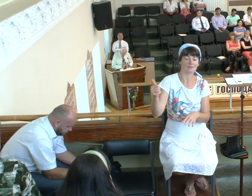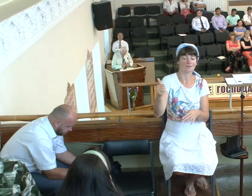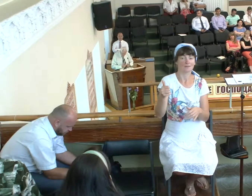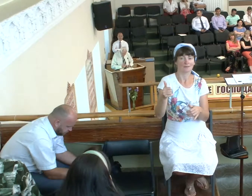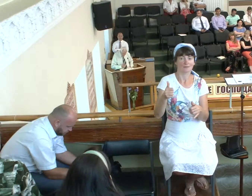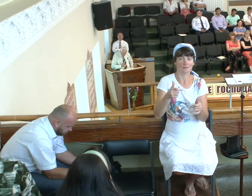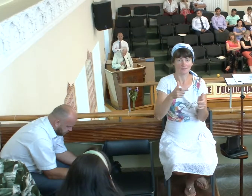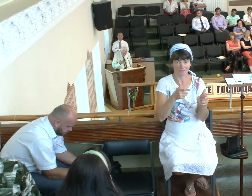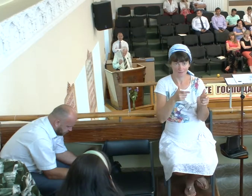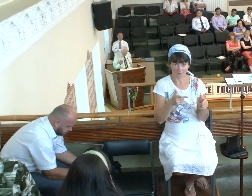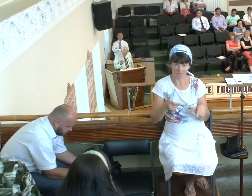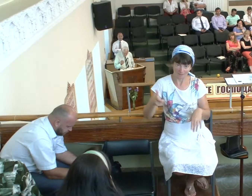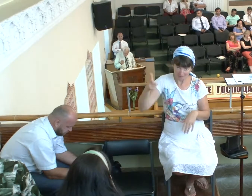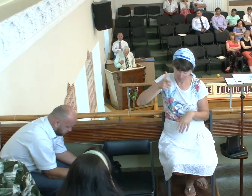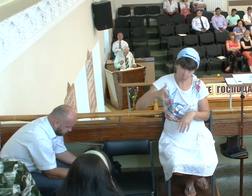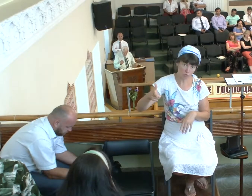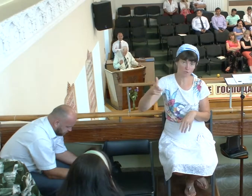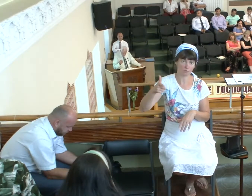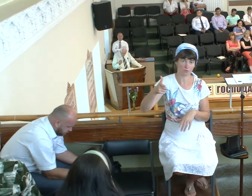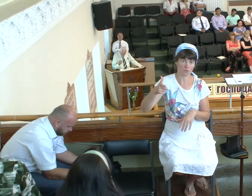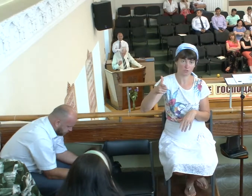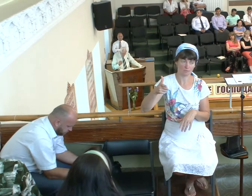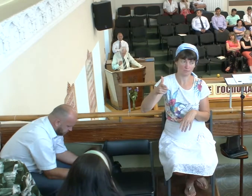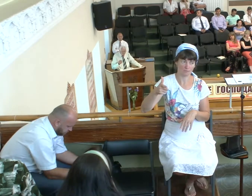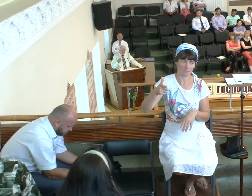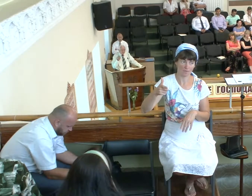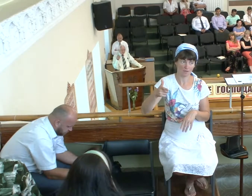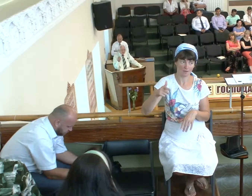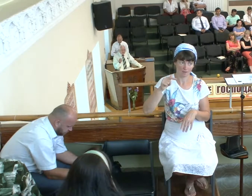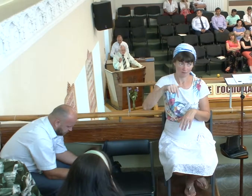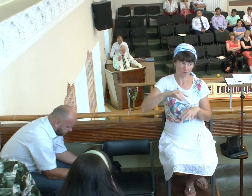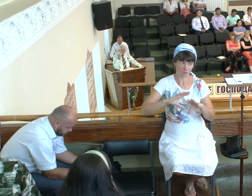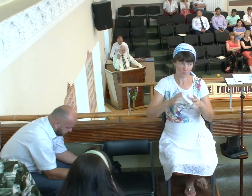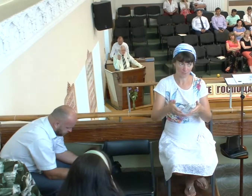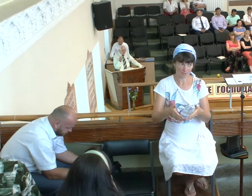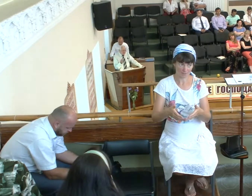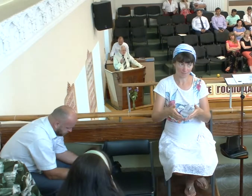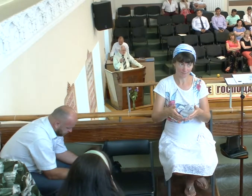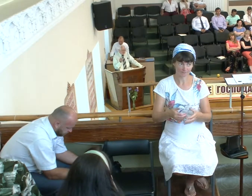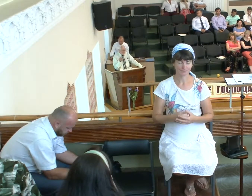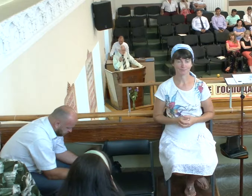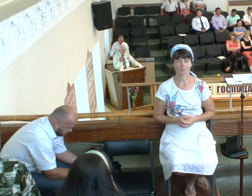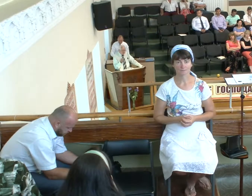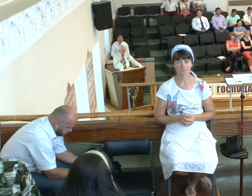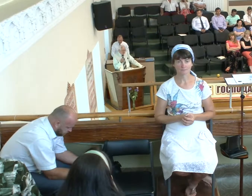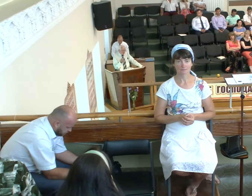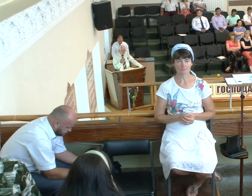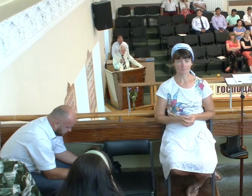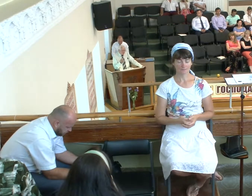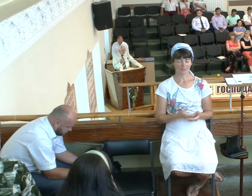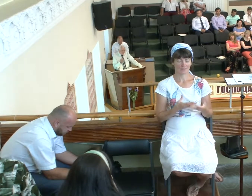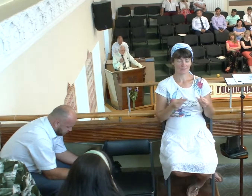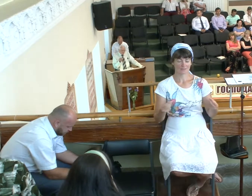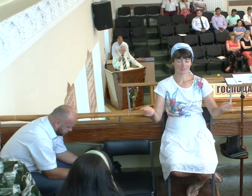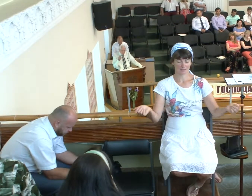Бога. Смотрите, Петр пишет, что нам дарованы великие драгоценные обетования.